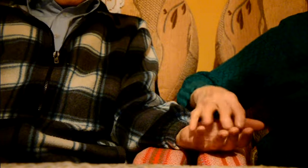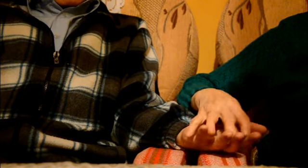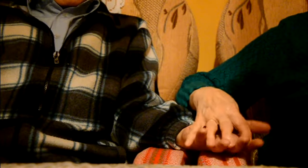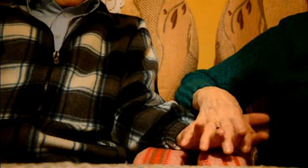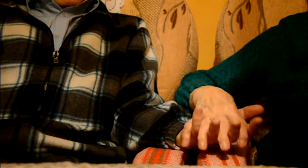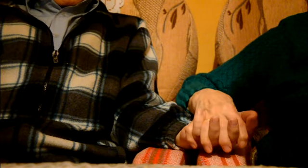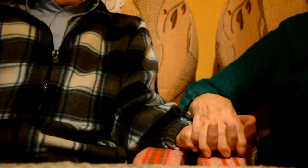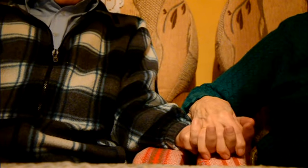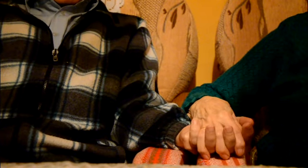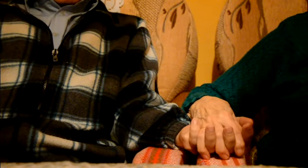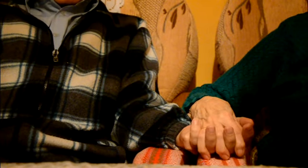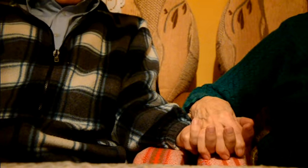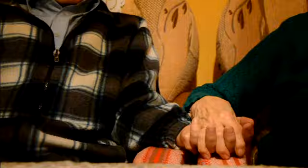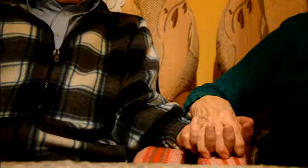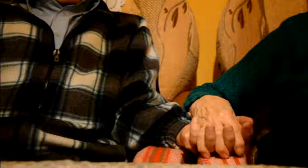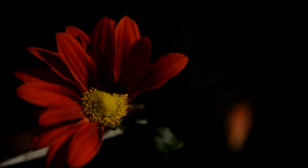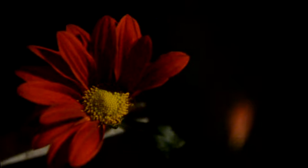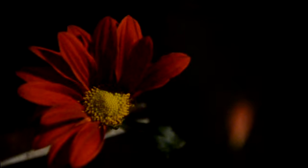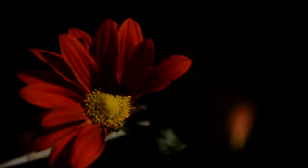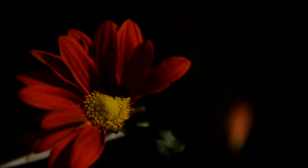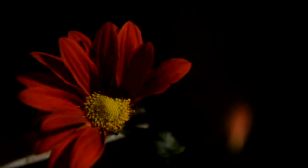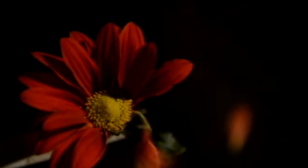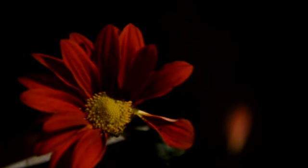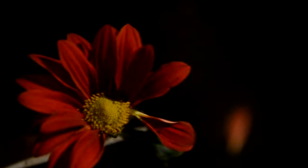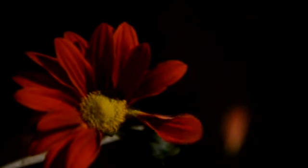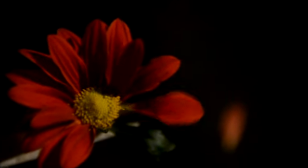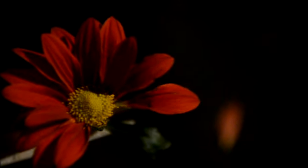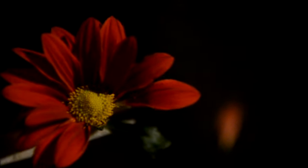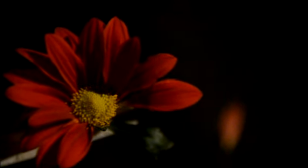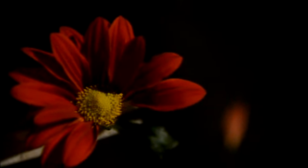lęk. Kochaj mnie, nawet jak jestem na dnie. Po prostu kochaj mnie.